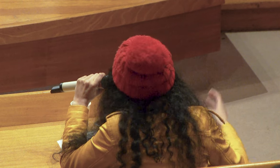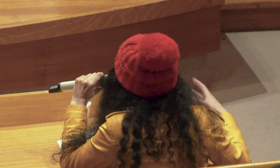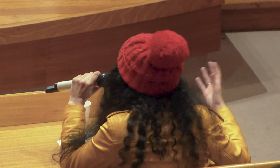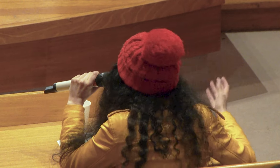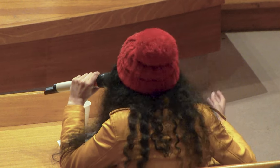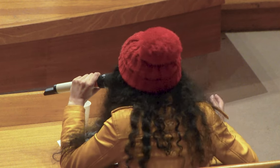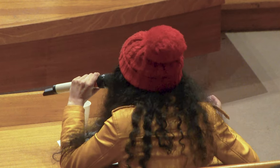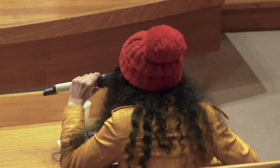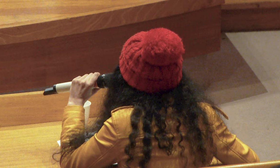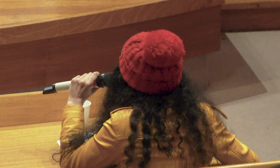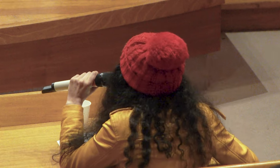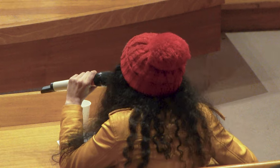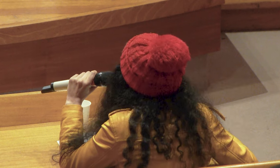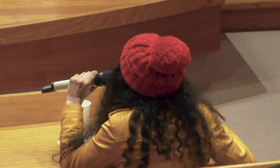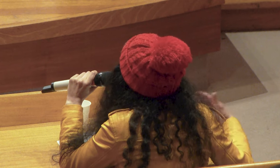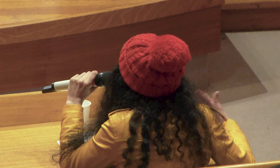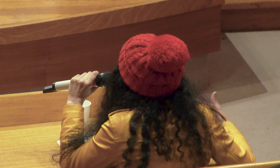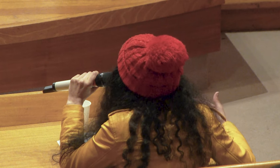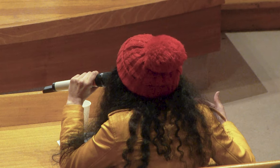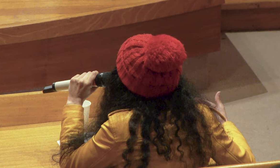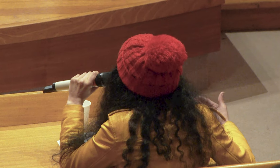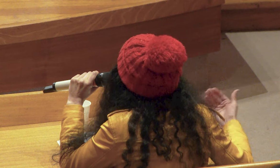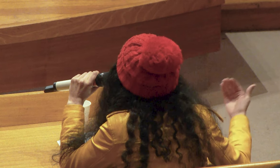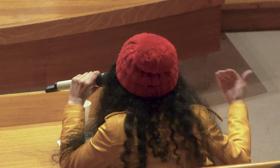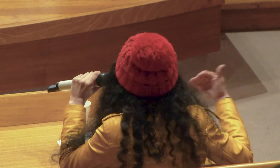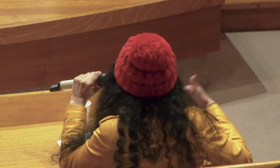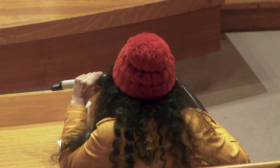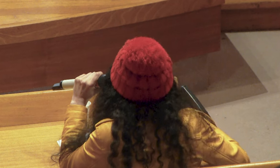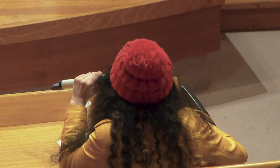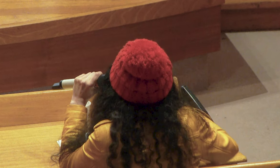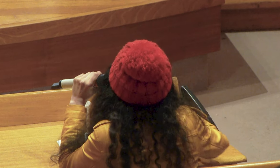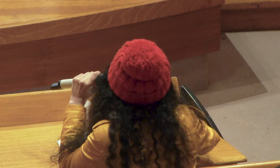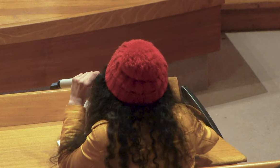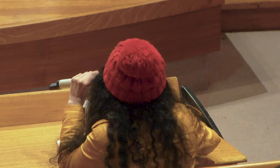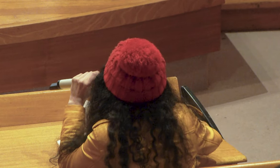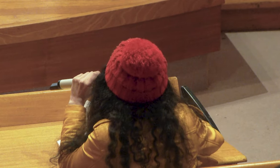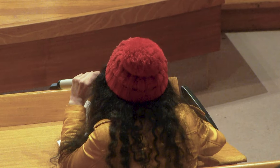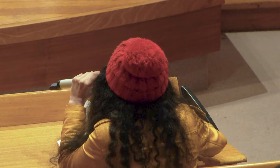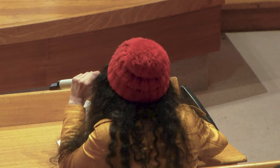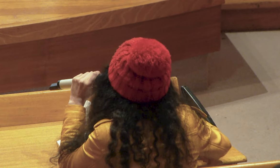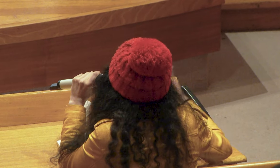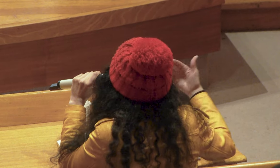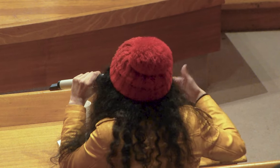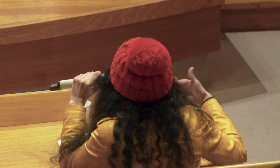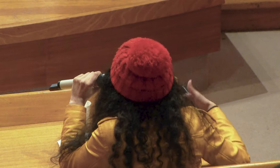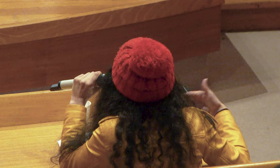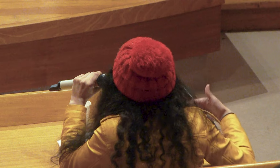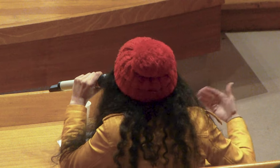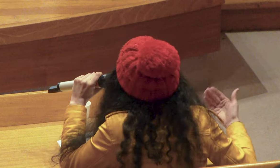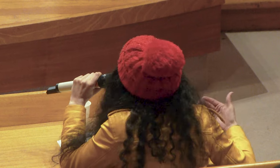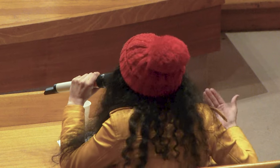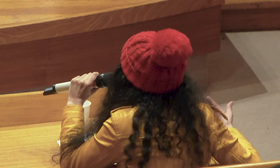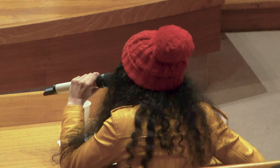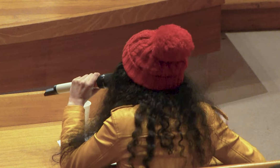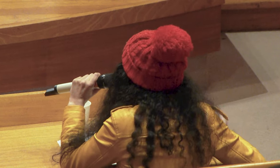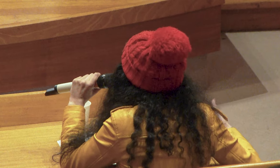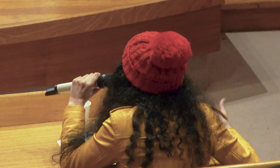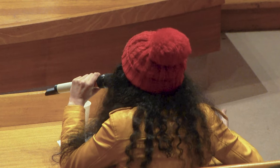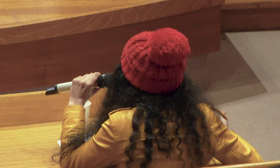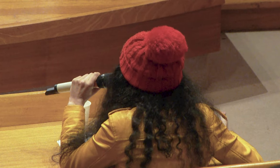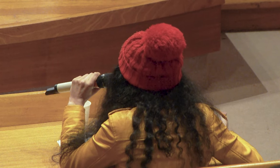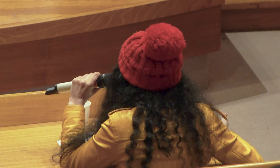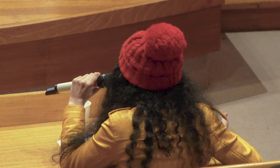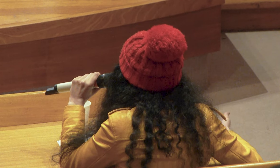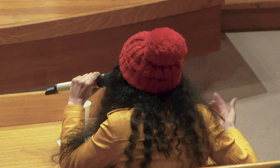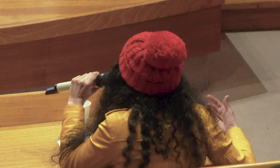enseignants de certaines universités, c'est de dire, on ne va pas faire des formations en plus parce qu'on ne va pas nous enseigner à être enseignant. On